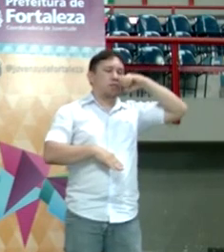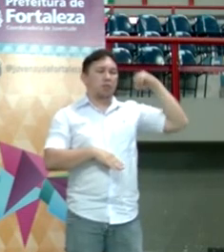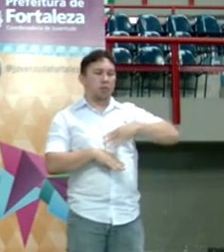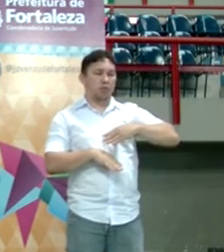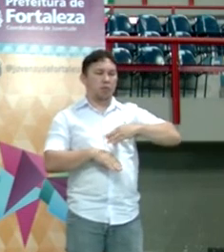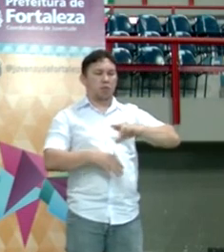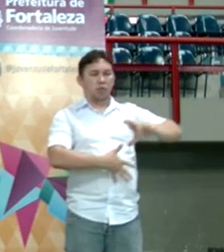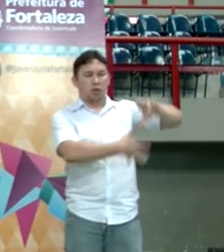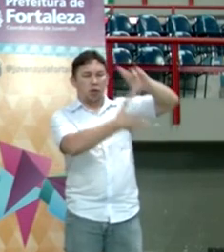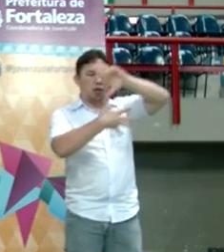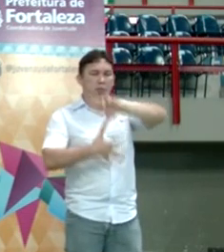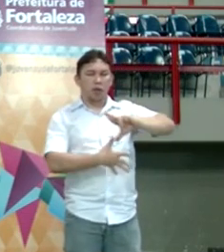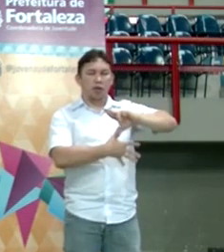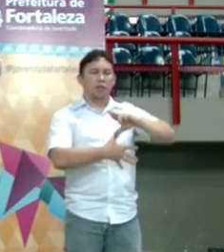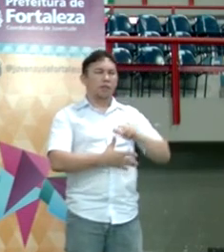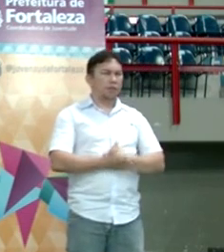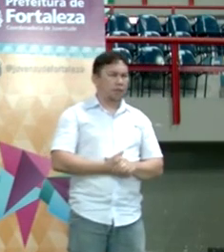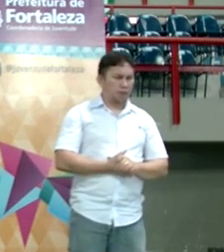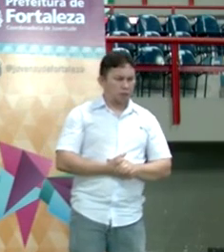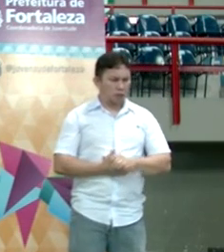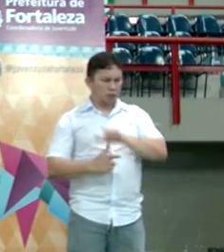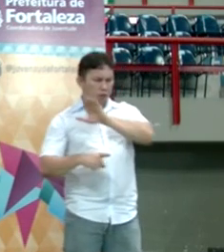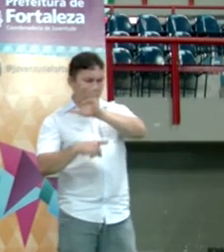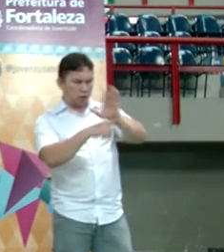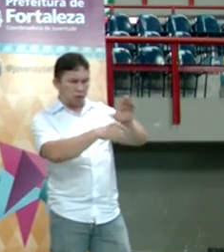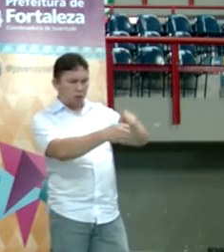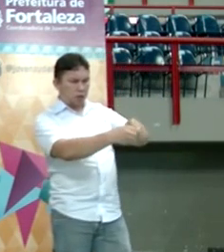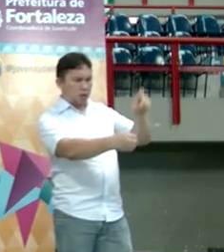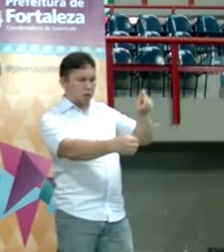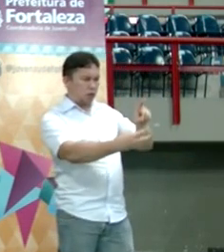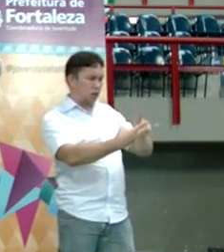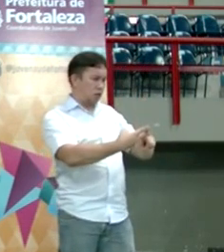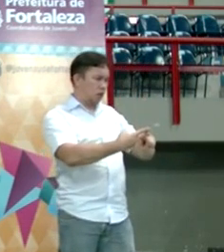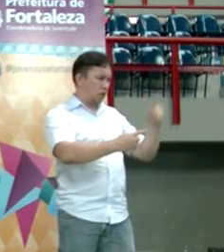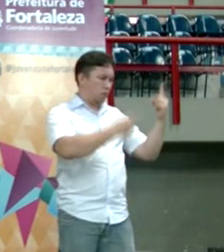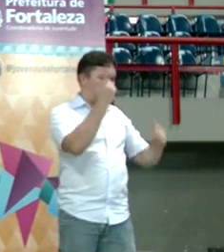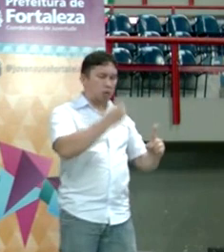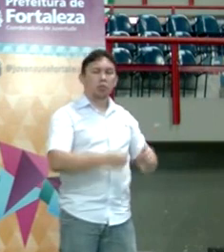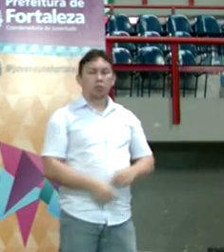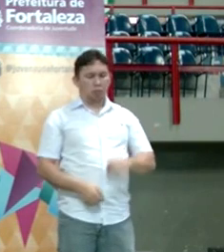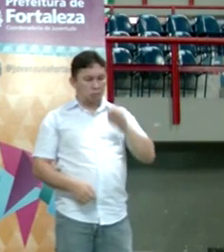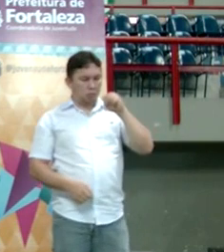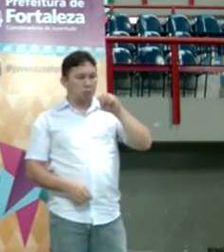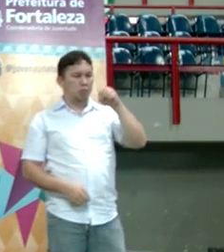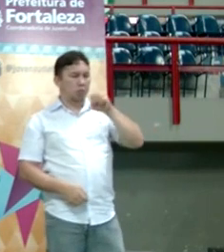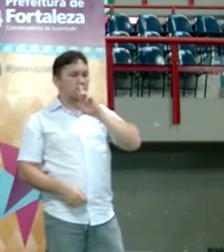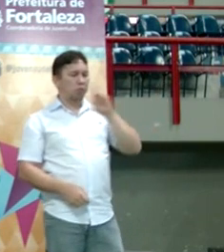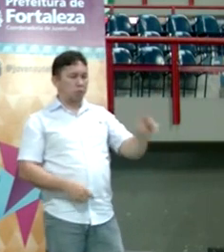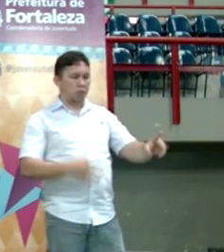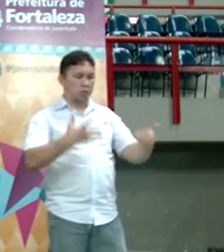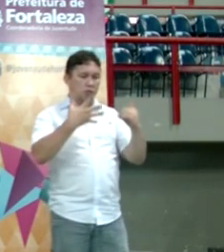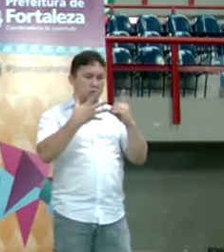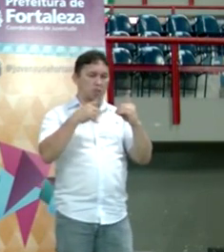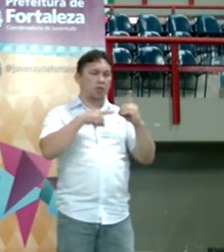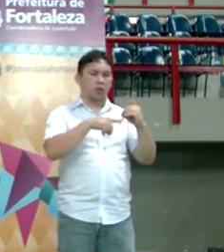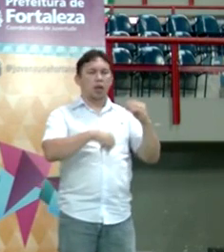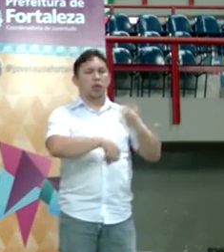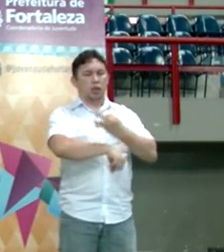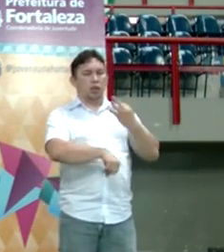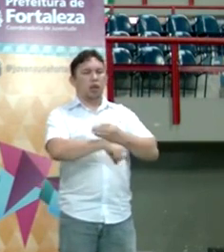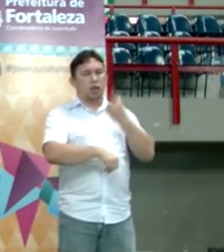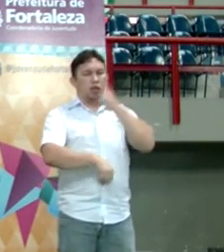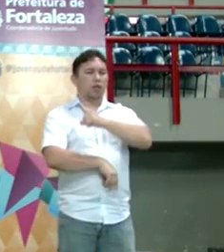Latina. Professor, ela apoiou o apartheid e a ditadura do Chile? Sim, a resposta é o item D de danado,